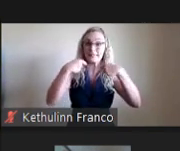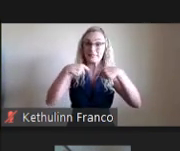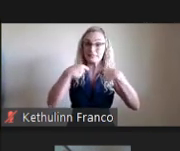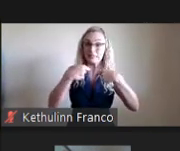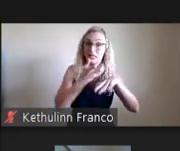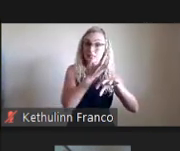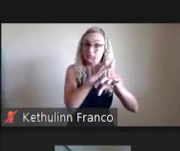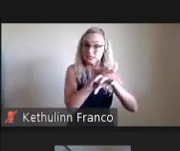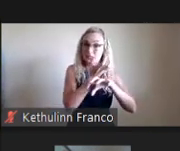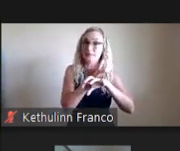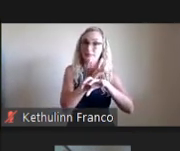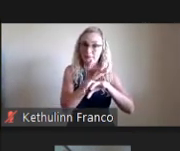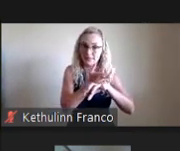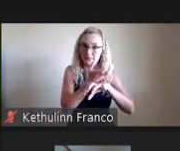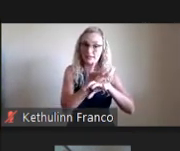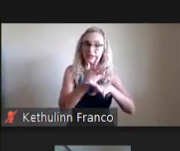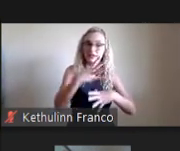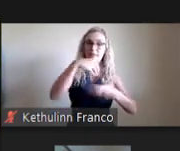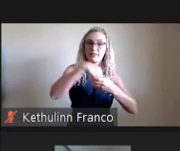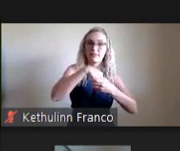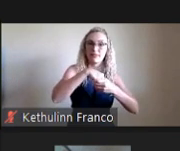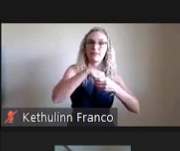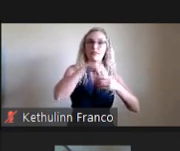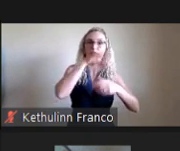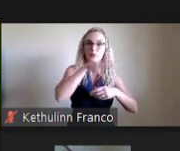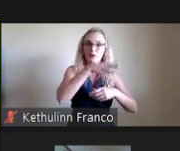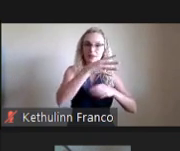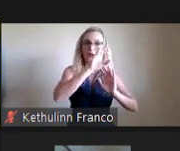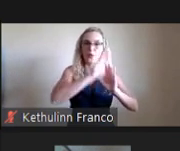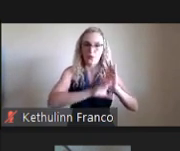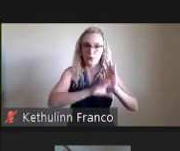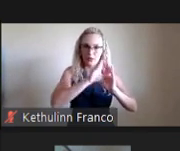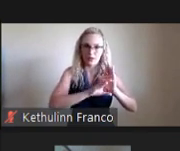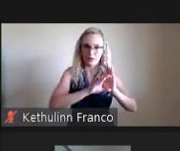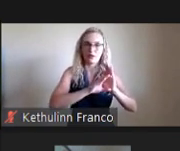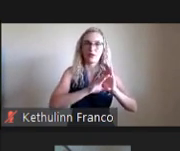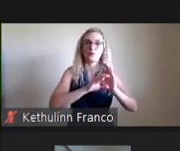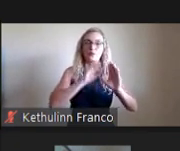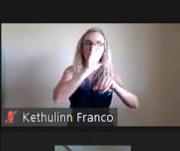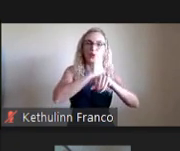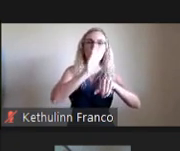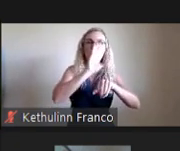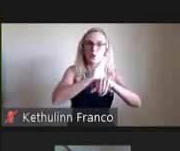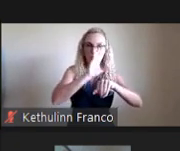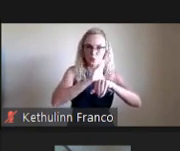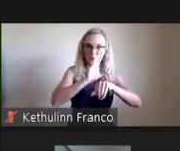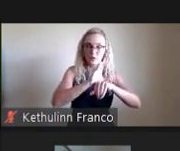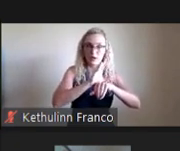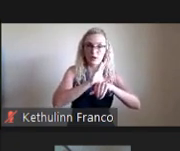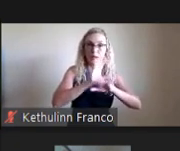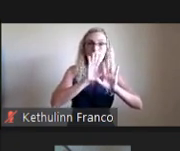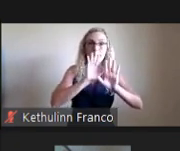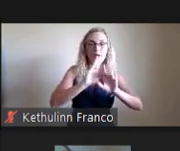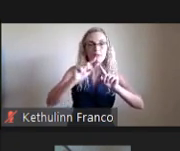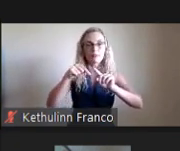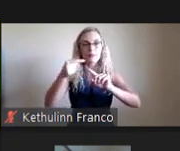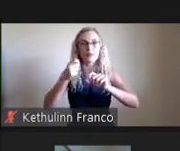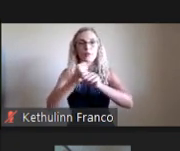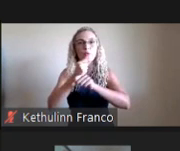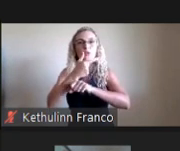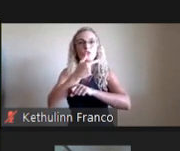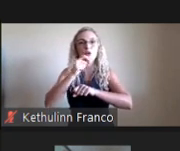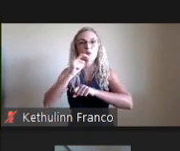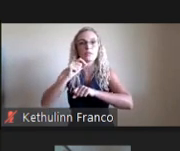os surdos, né? Eles tiveram ali... iniciaram em 2006, o professor Anderson, ele